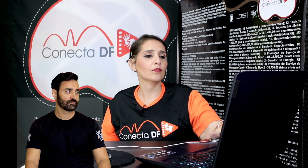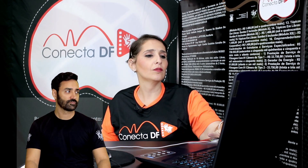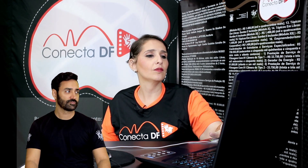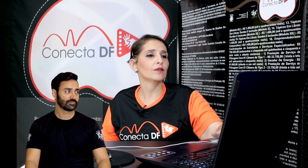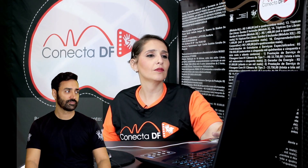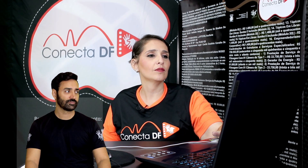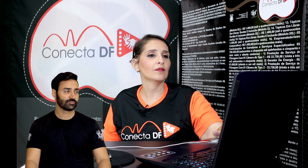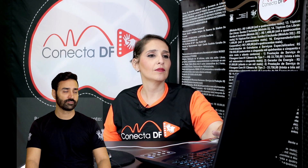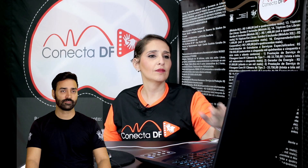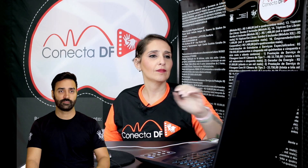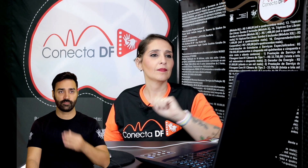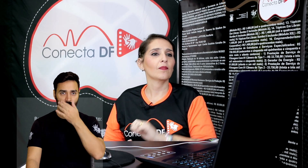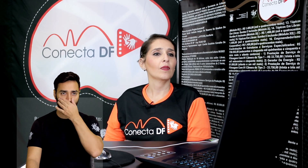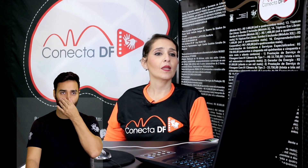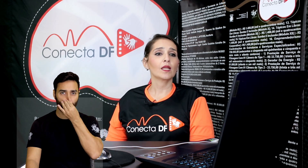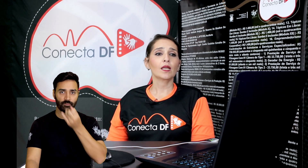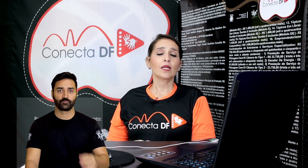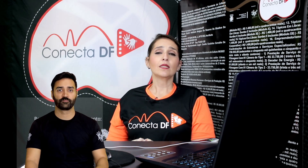Isso.